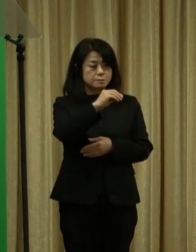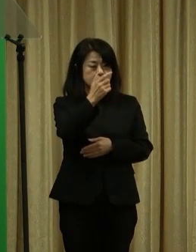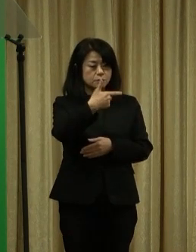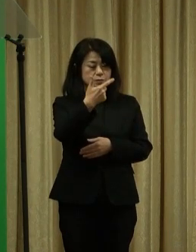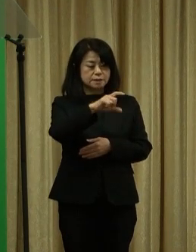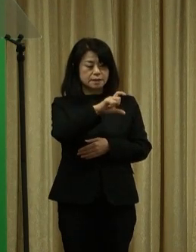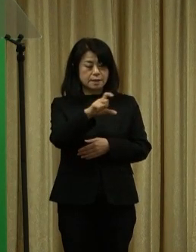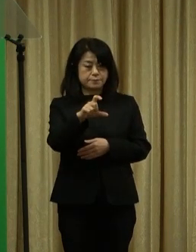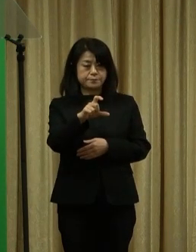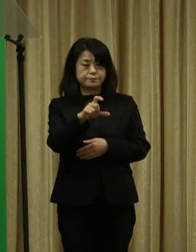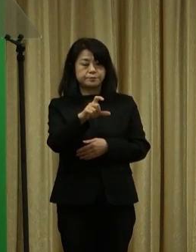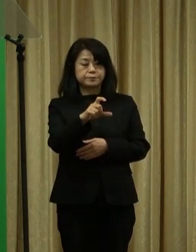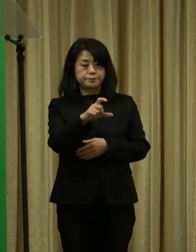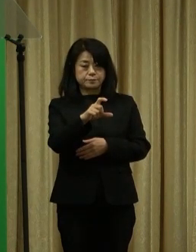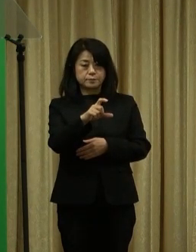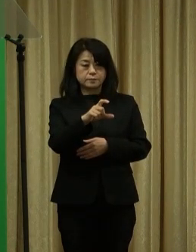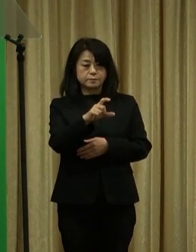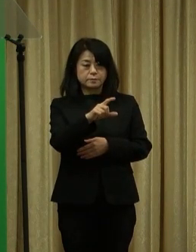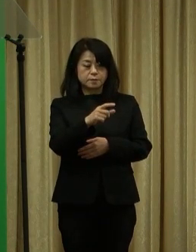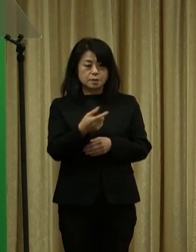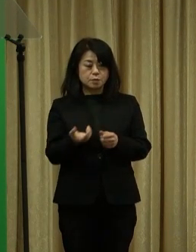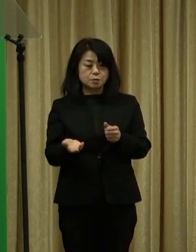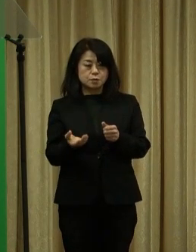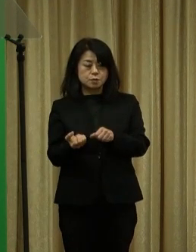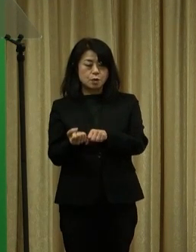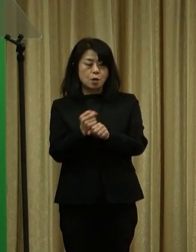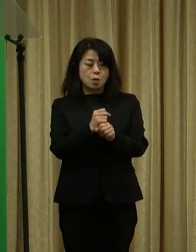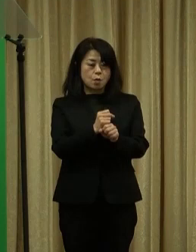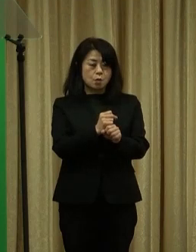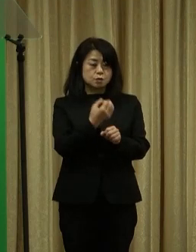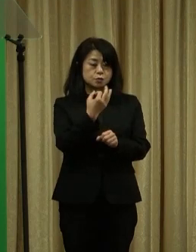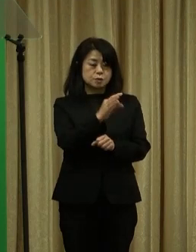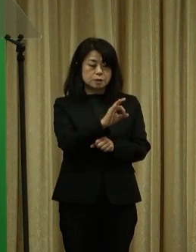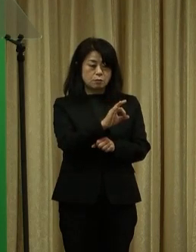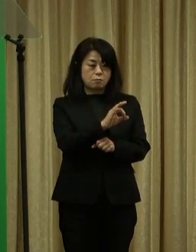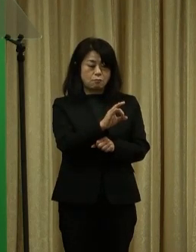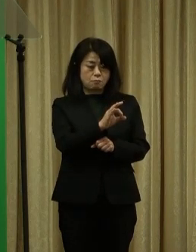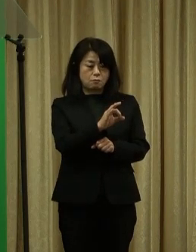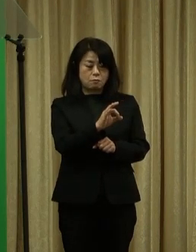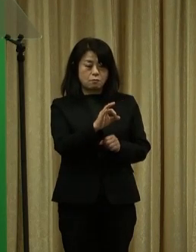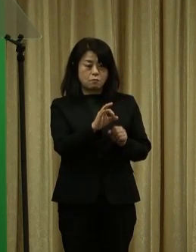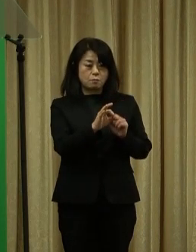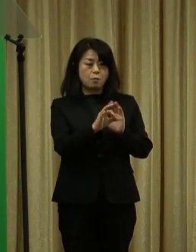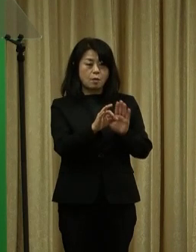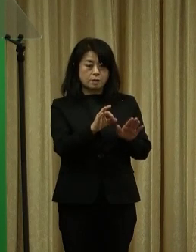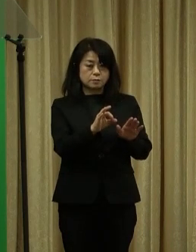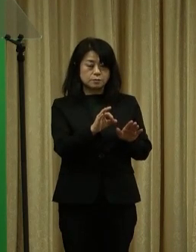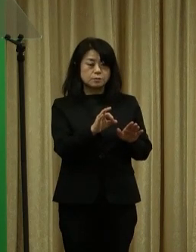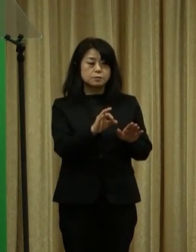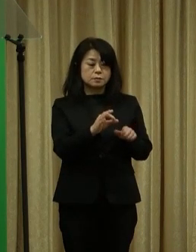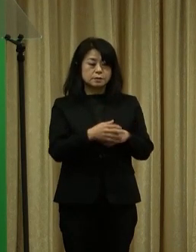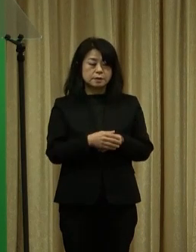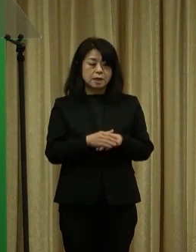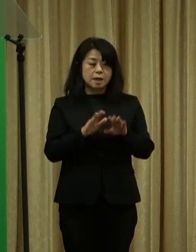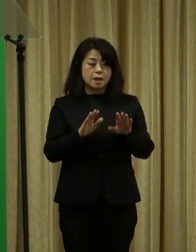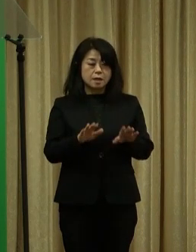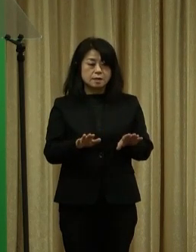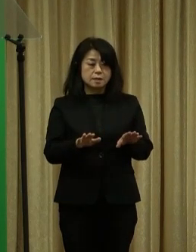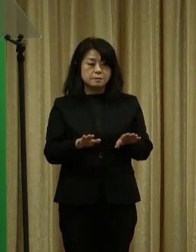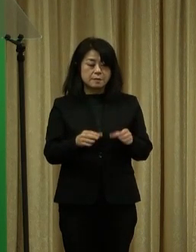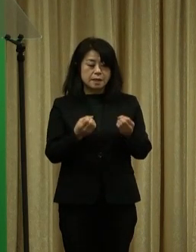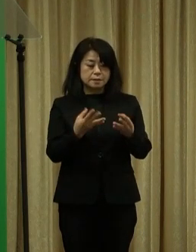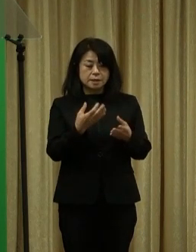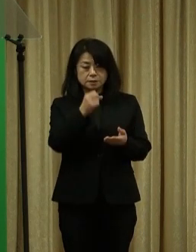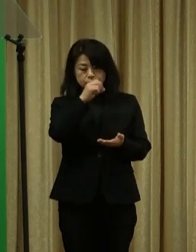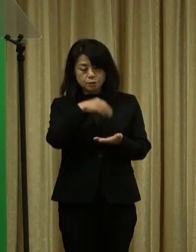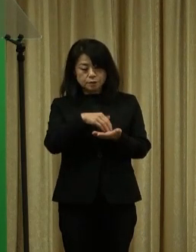という、補修費用もあります。それに今申し上げた新しく今、予算